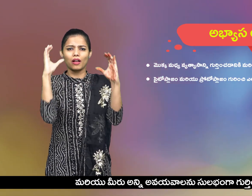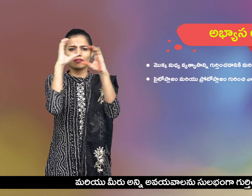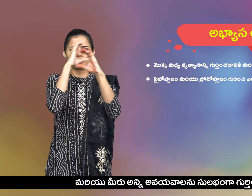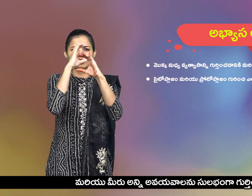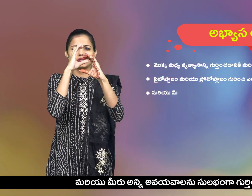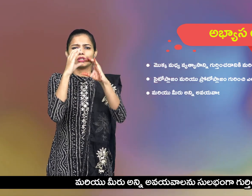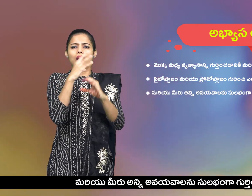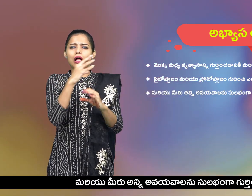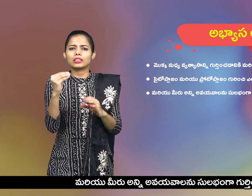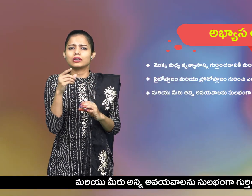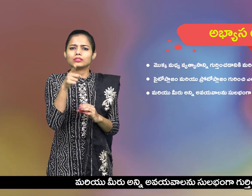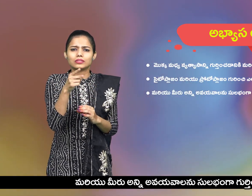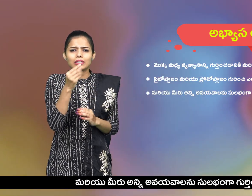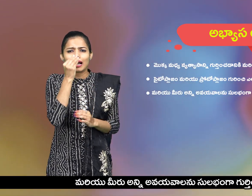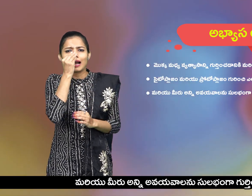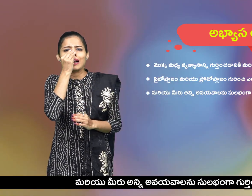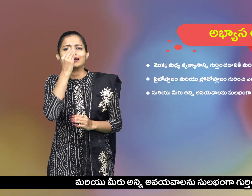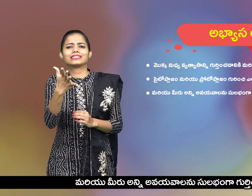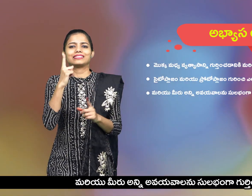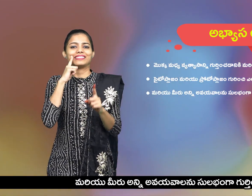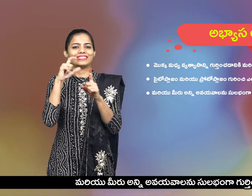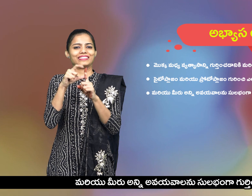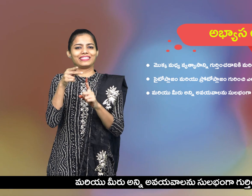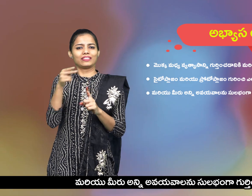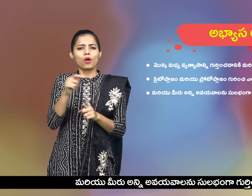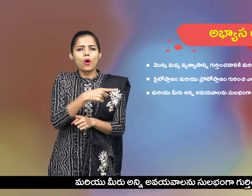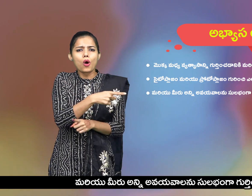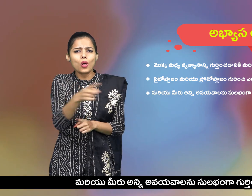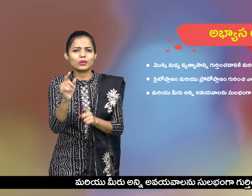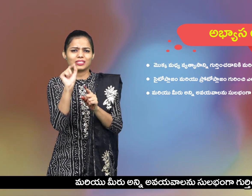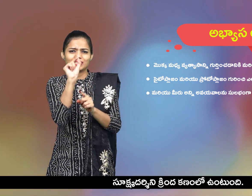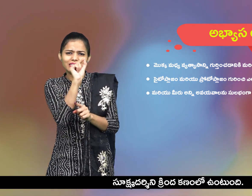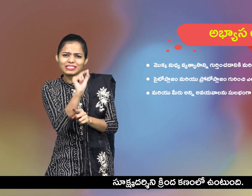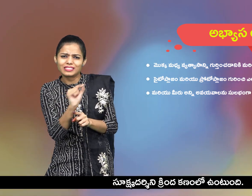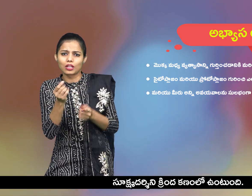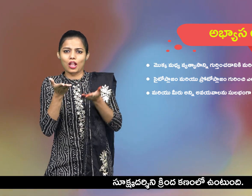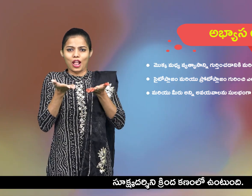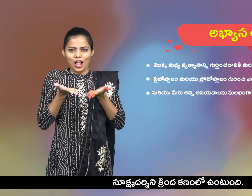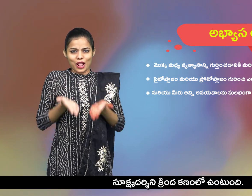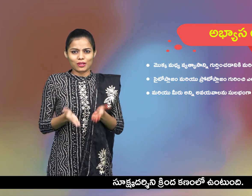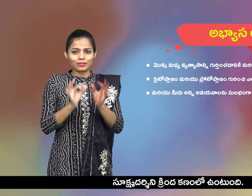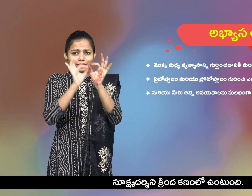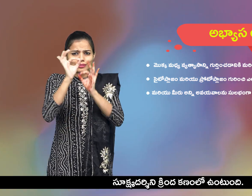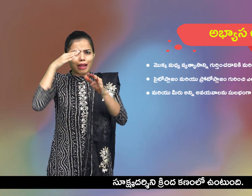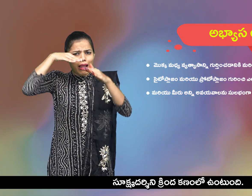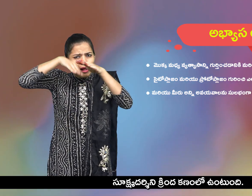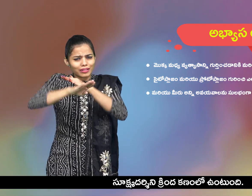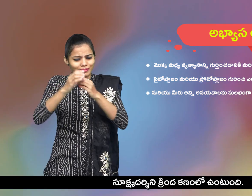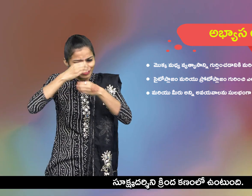మరియు మీరు అన్ని అవయవాలను సులభంగా గుర్తించవచ్చు. సూక్ష్మదర్శిని క్రింద కణంలో ఉంటుంది.